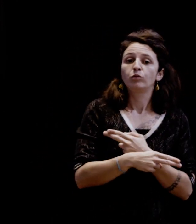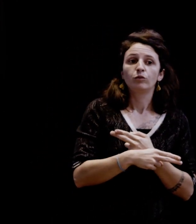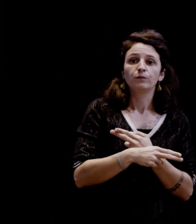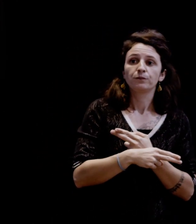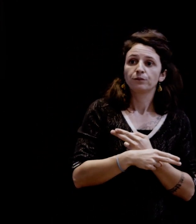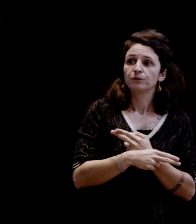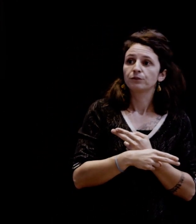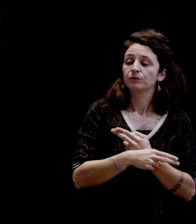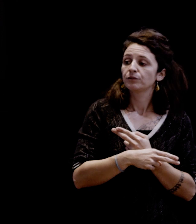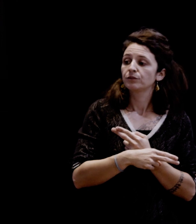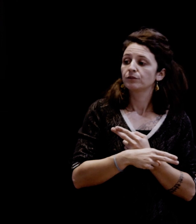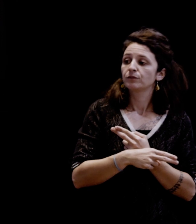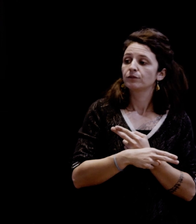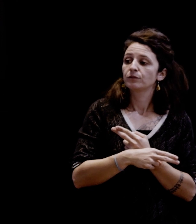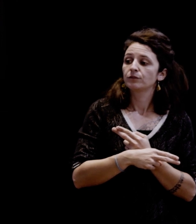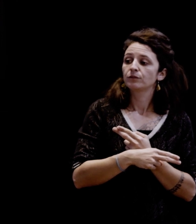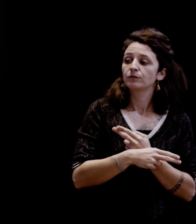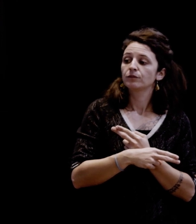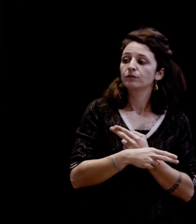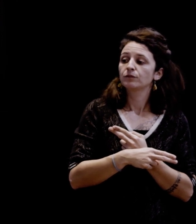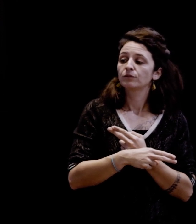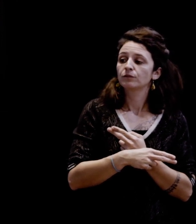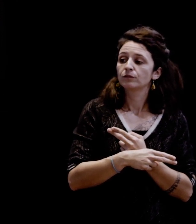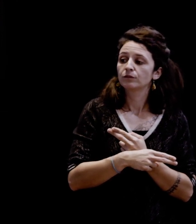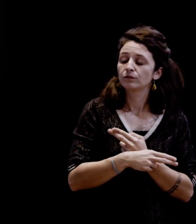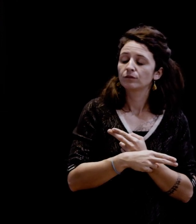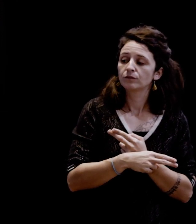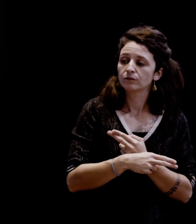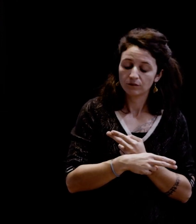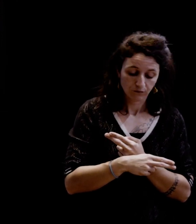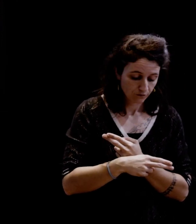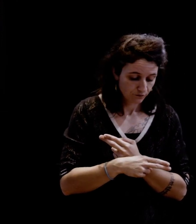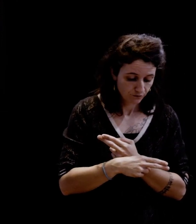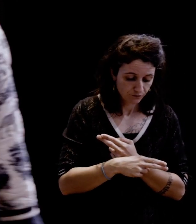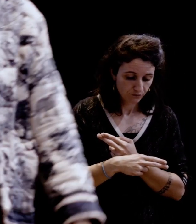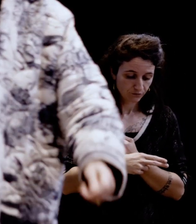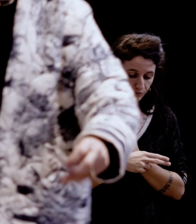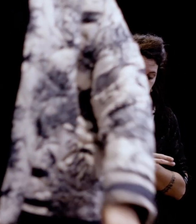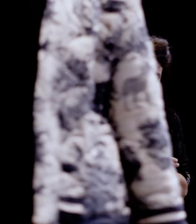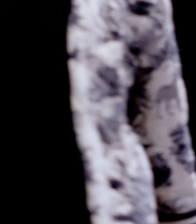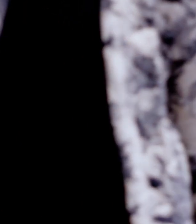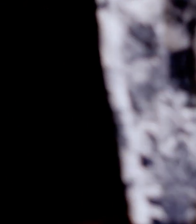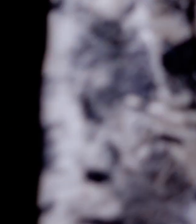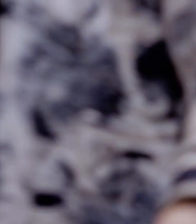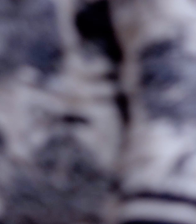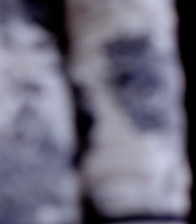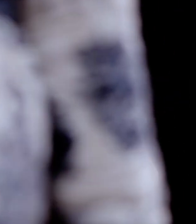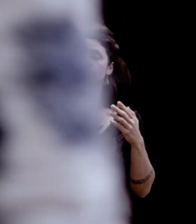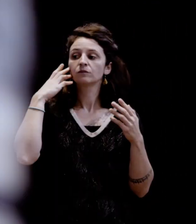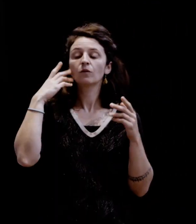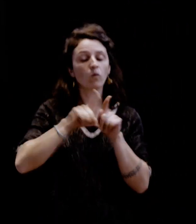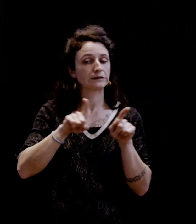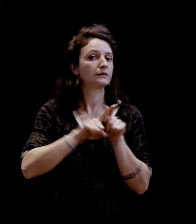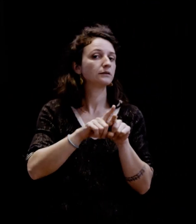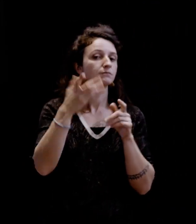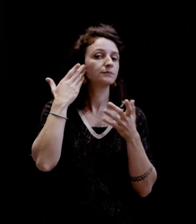Gros soins, on vient dans des gros CHU, on vous fait voyager un peu, et après pour la suite, d'être suivi le plus près de chez vous. Et on peut aussi